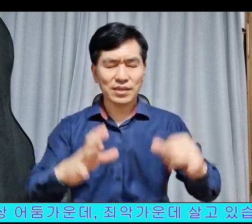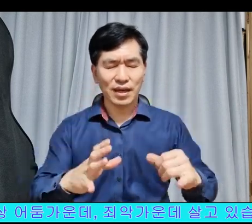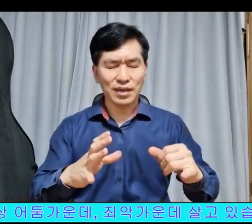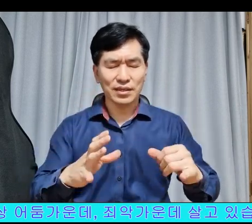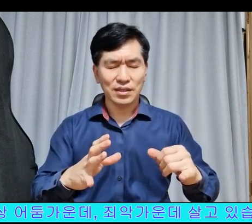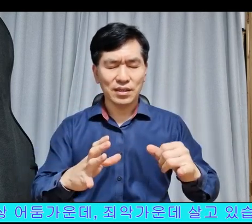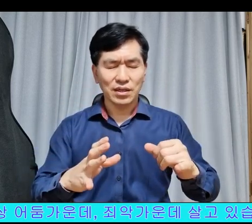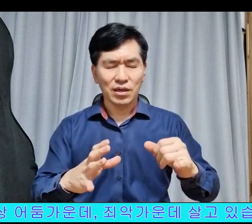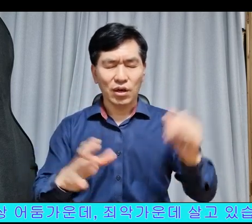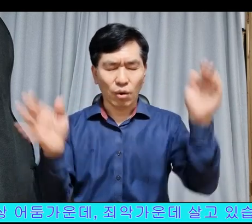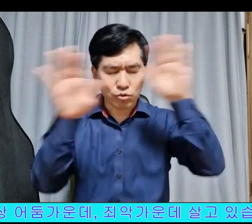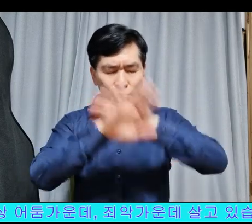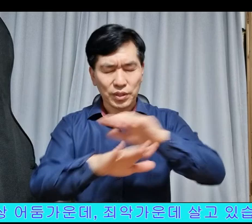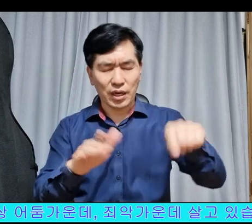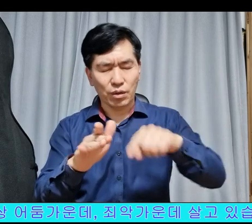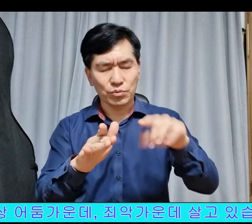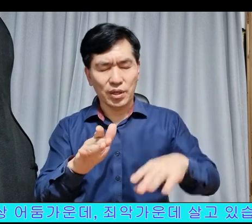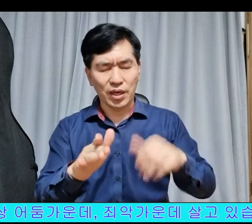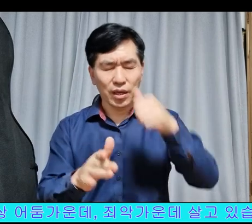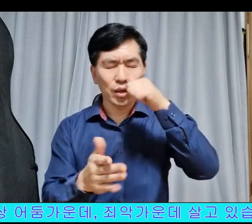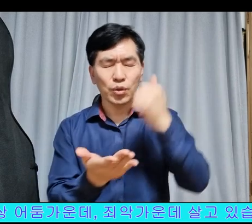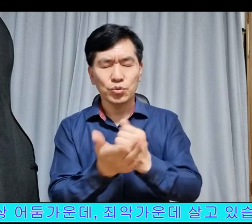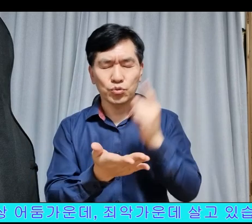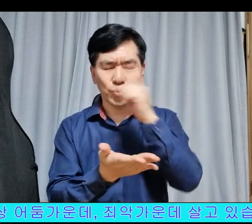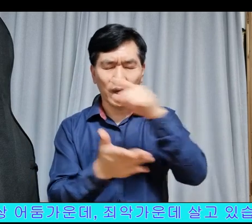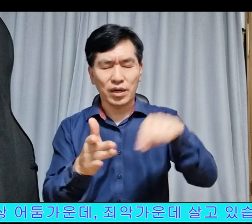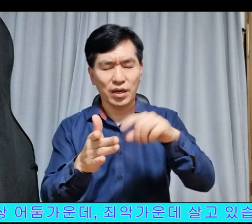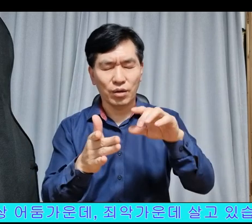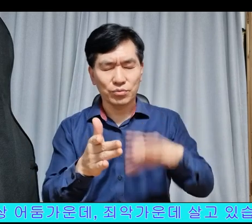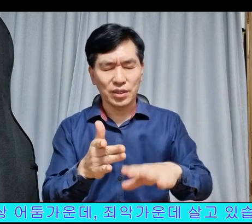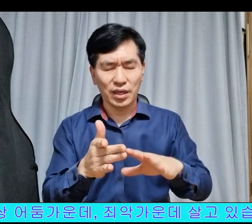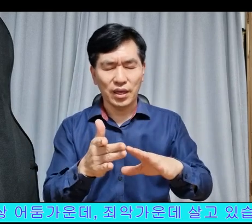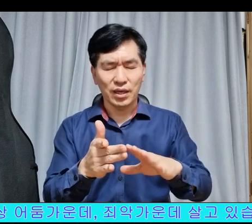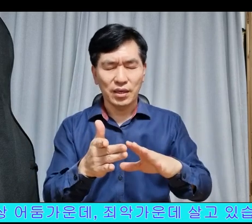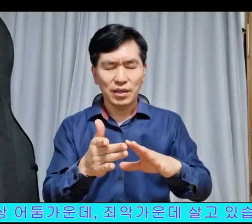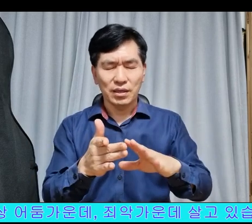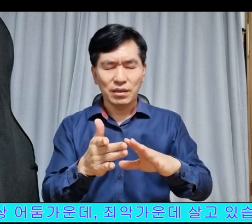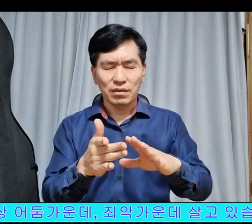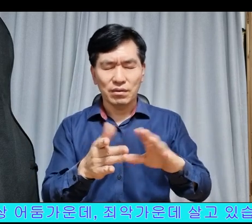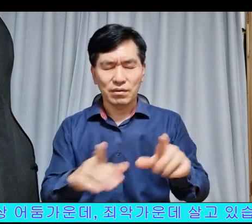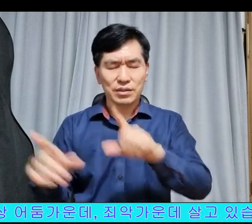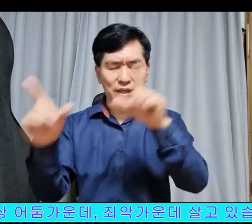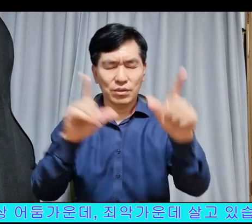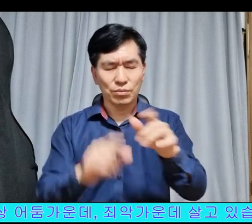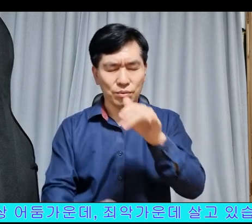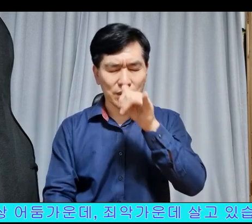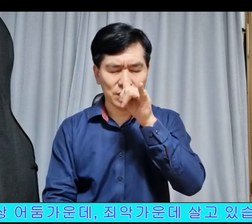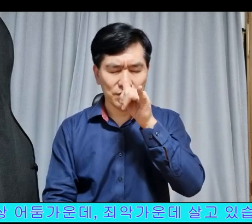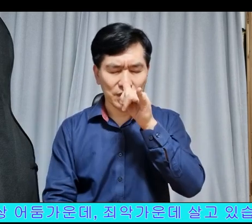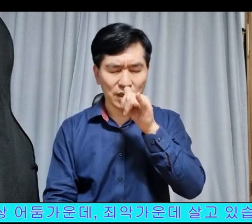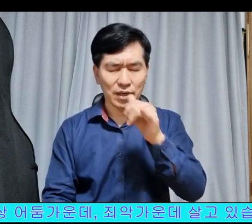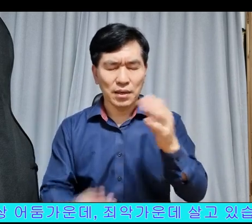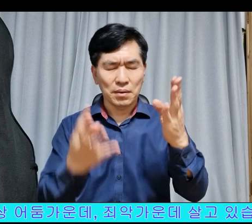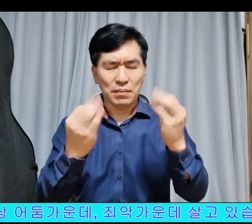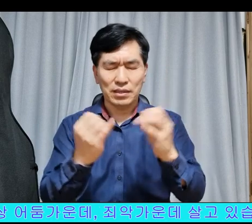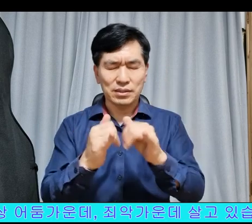세상 어둠 가운데 죄악 가운데 살고 있습니다. 많은